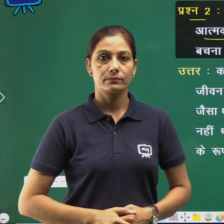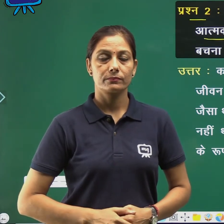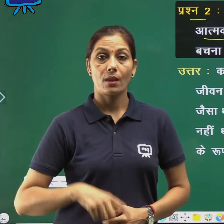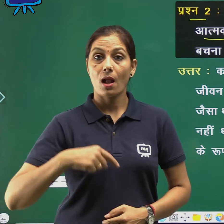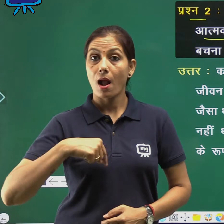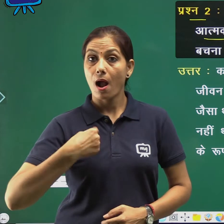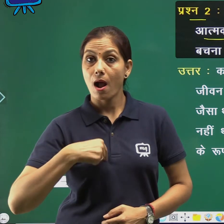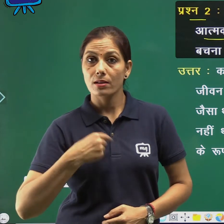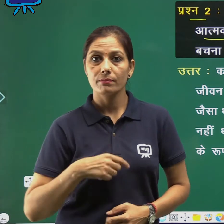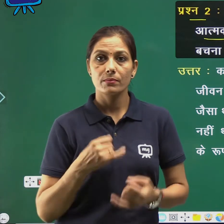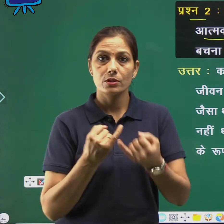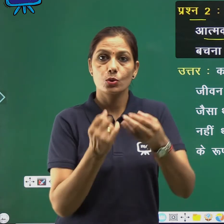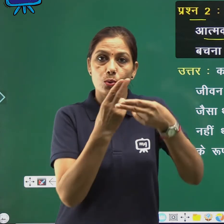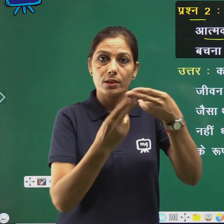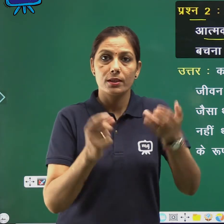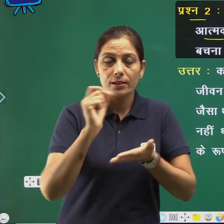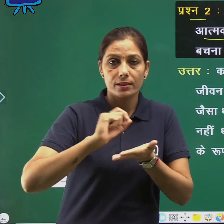आत्मकथा लिखने से